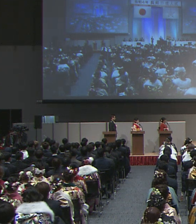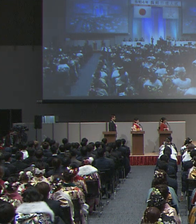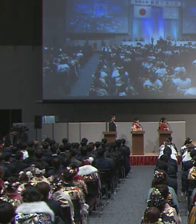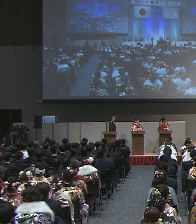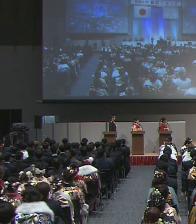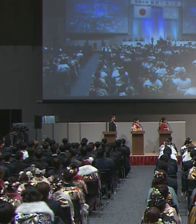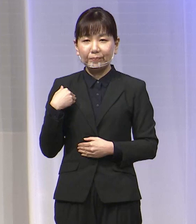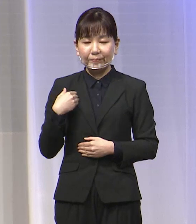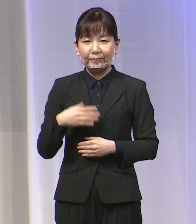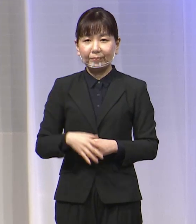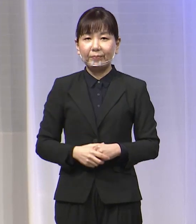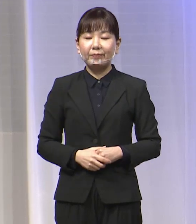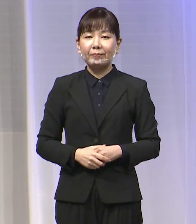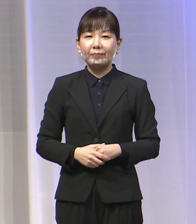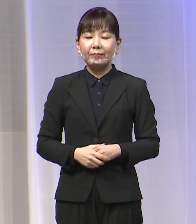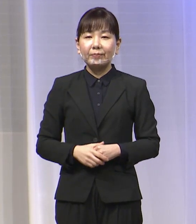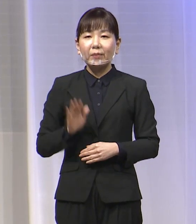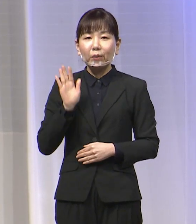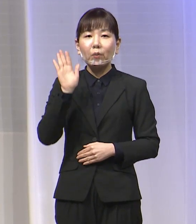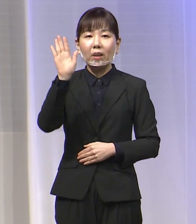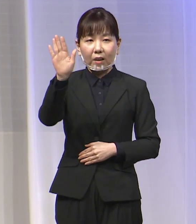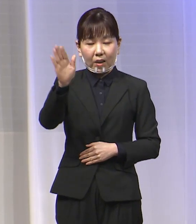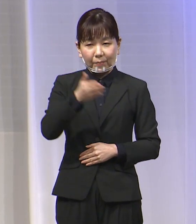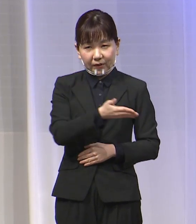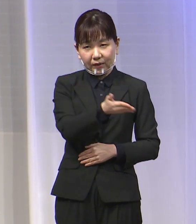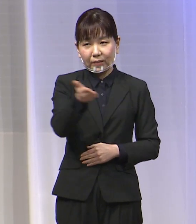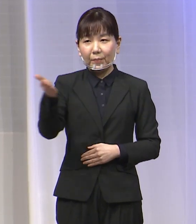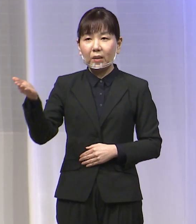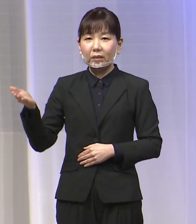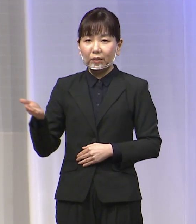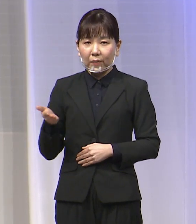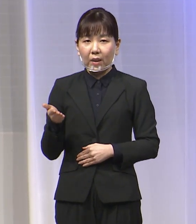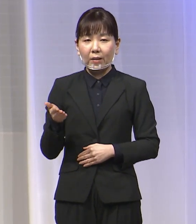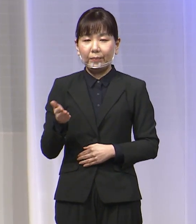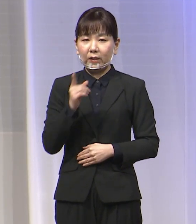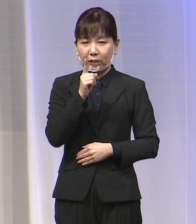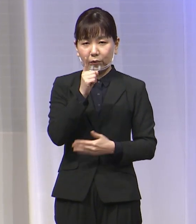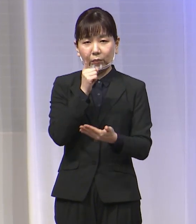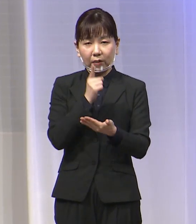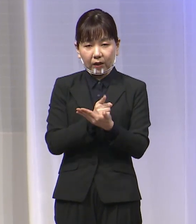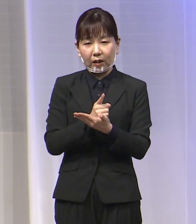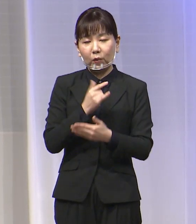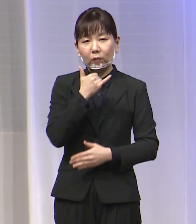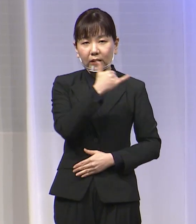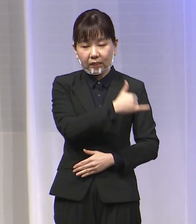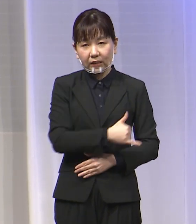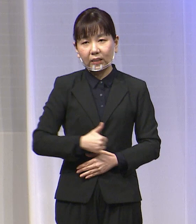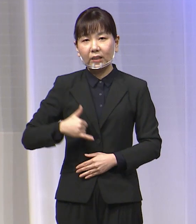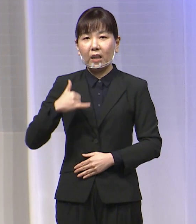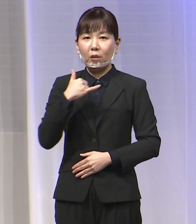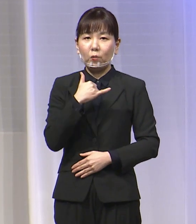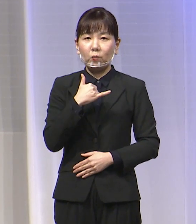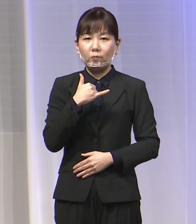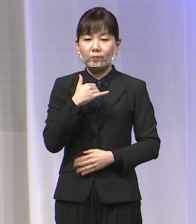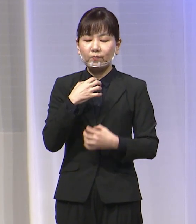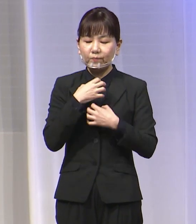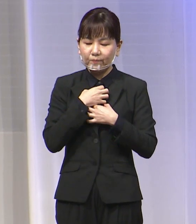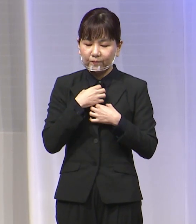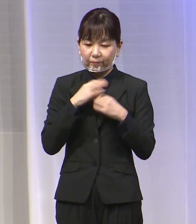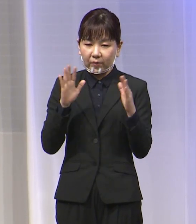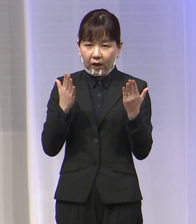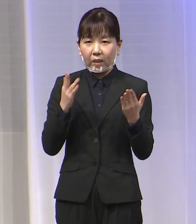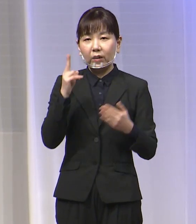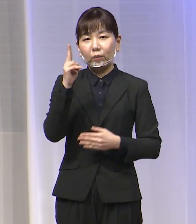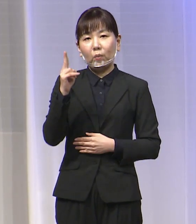ますこれから皆様には一度しかない人生を悔いを残す